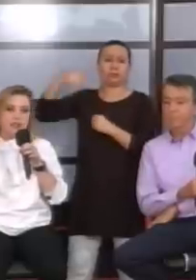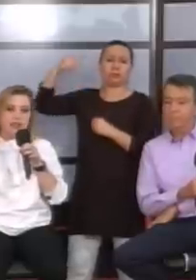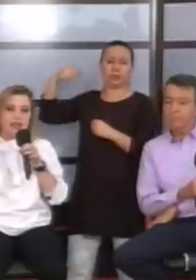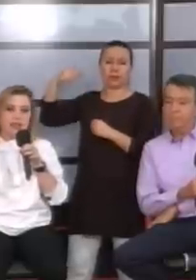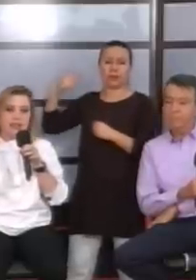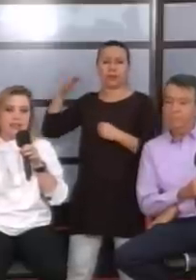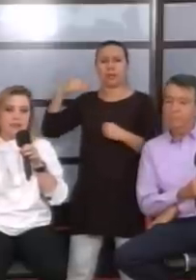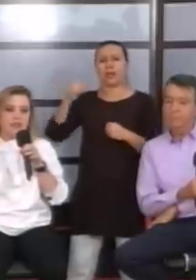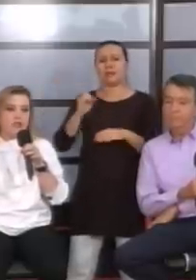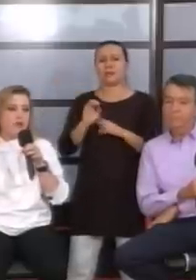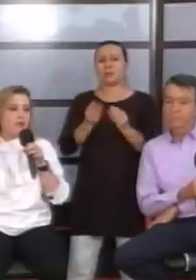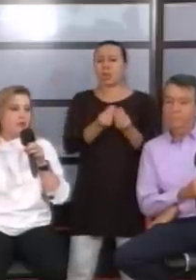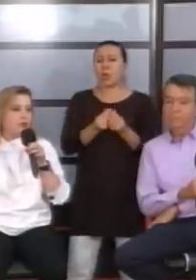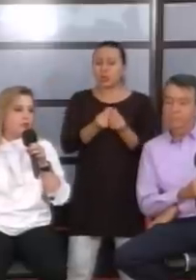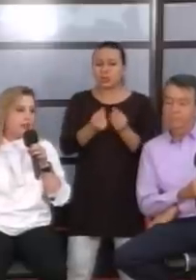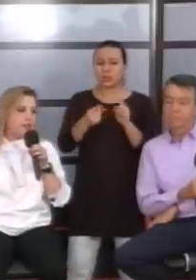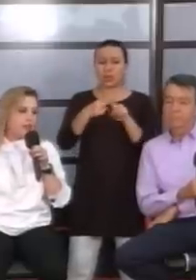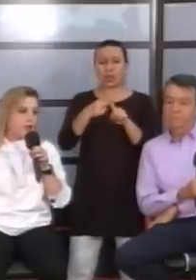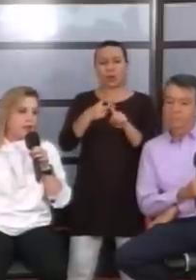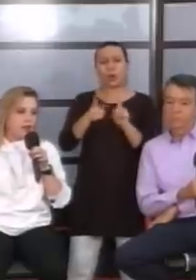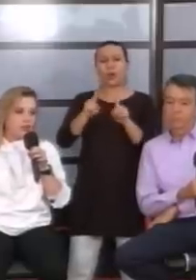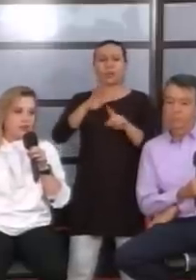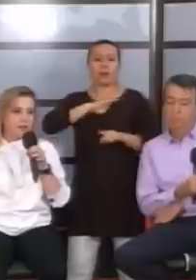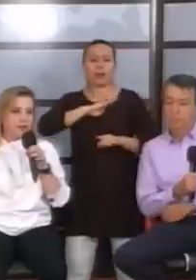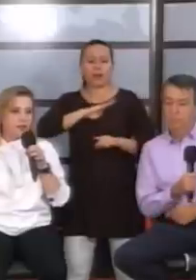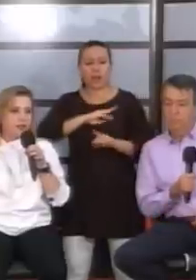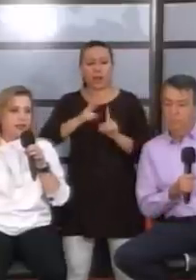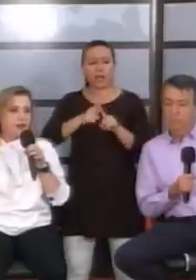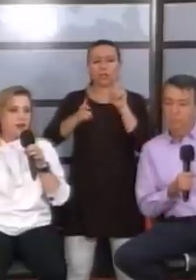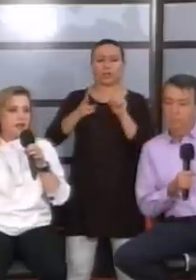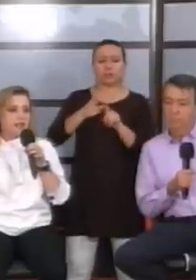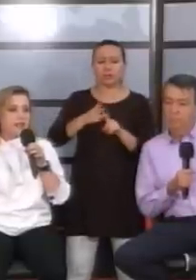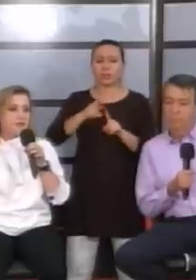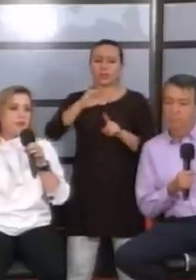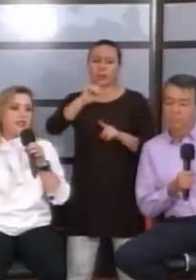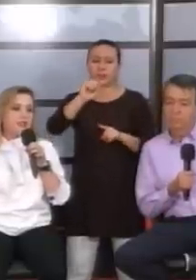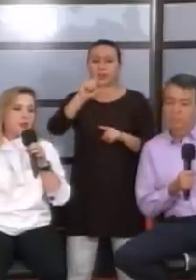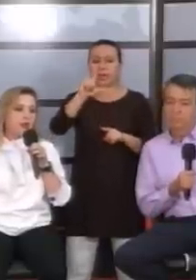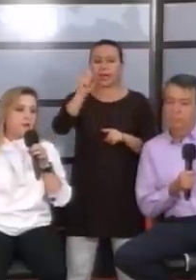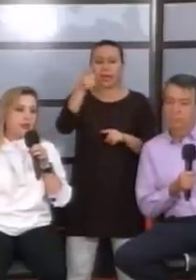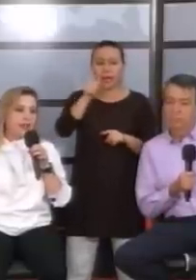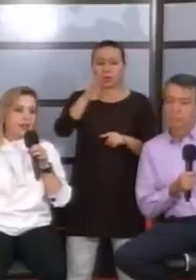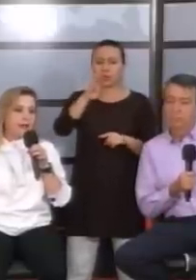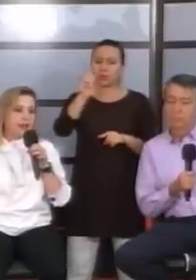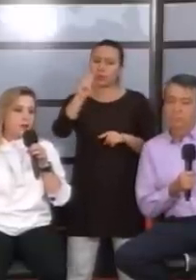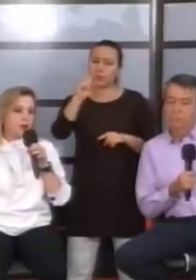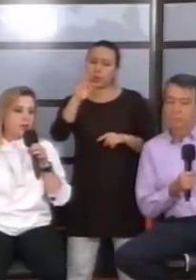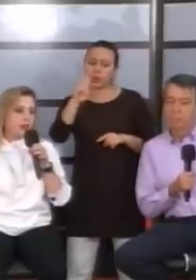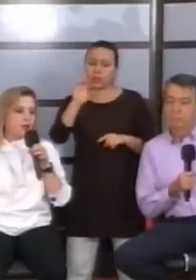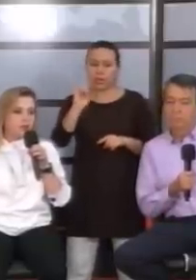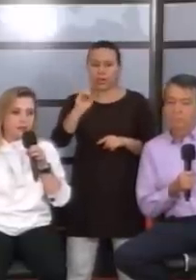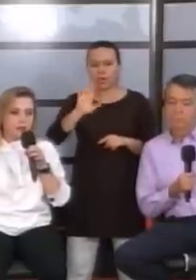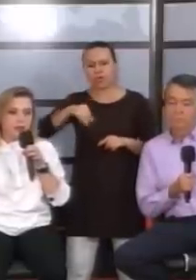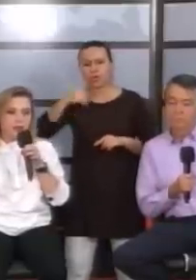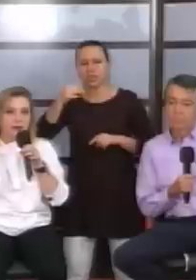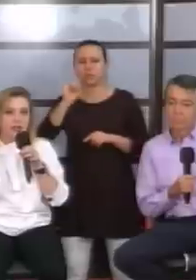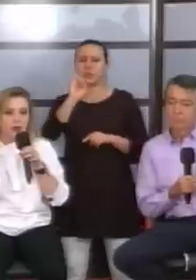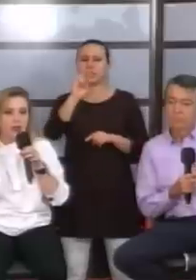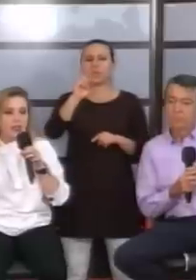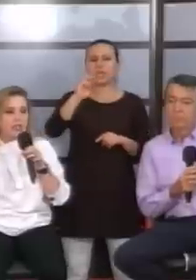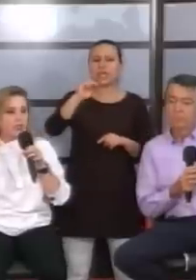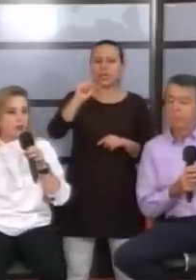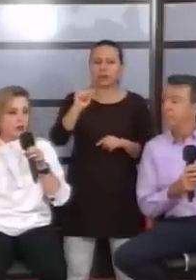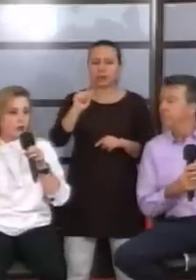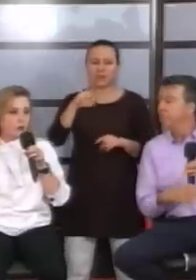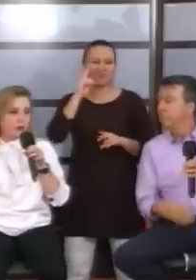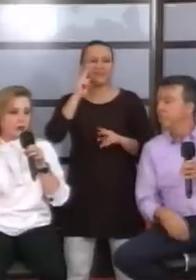pasó a ser alcalde, después tuve la oportunidad de estar con Carlos Alberto Botero, después estuve con María Irma y luego ya conocemos lo que pasó